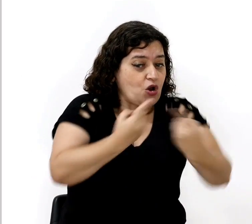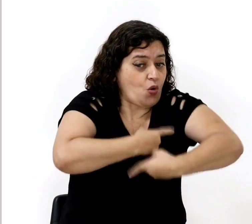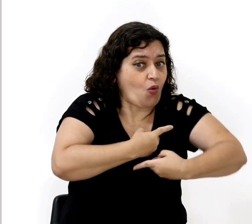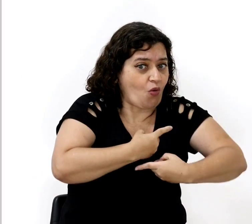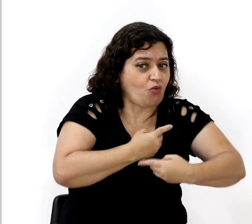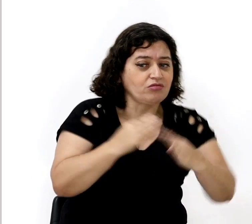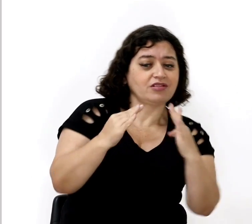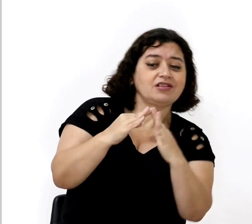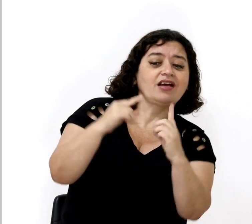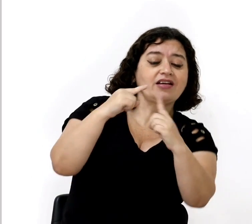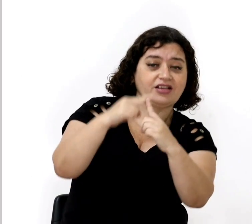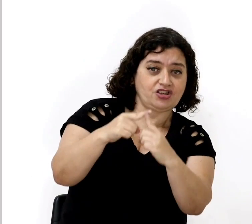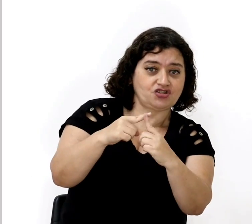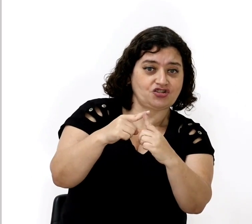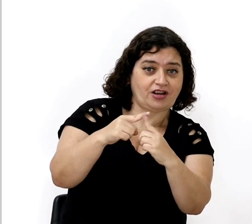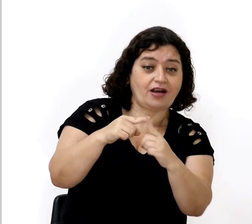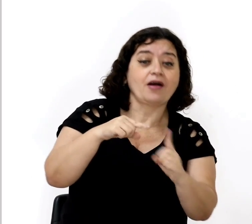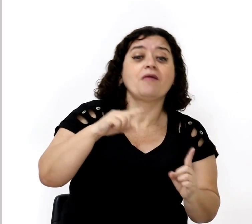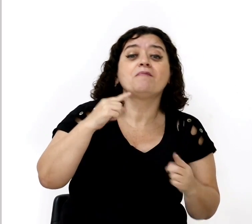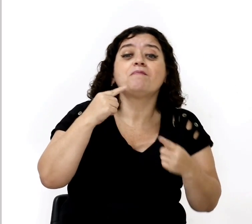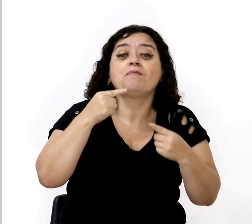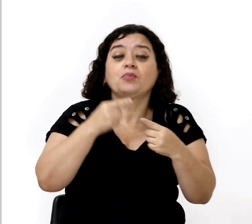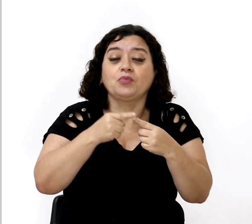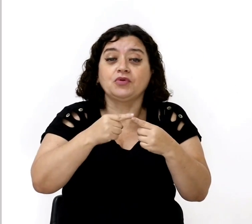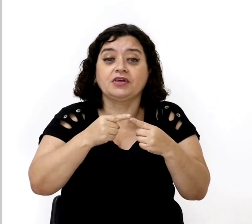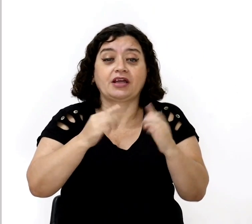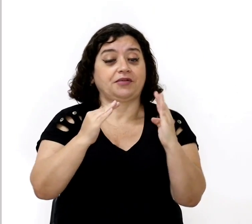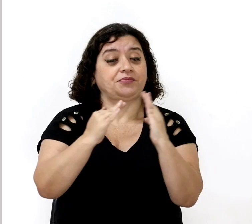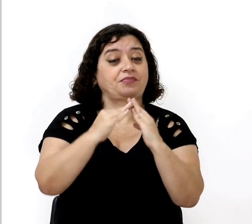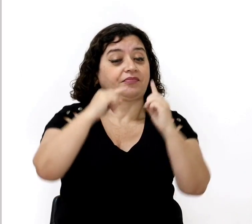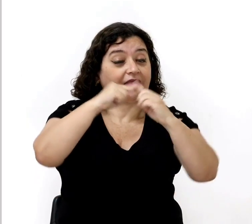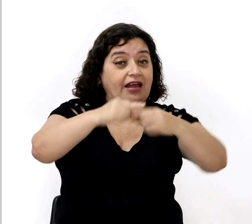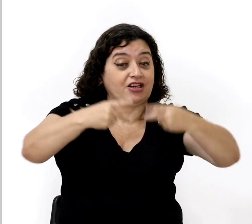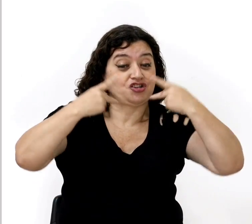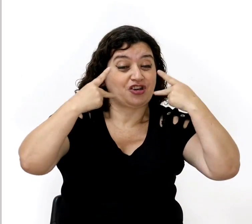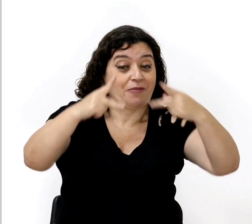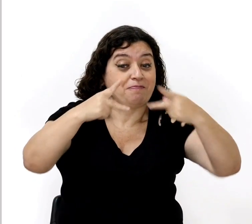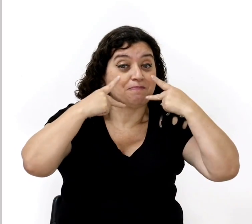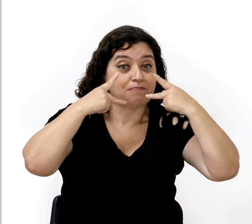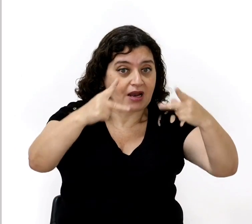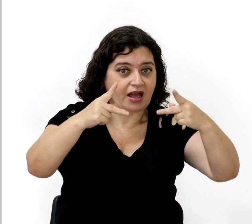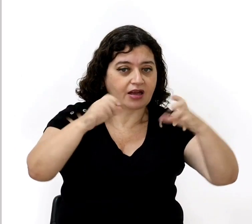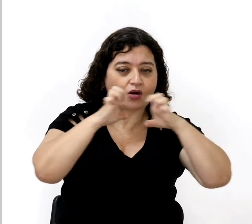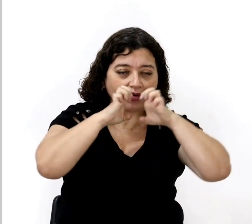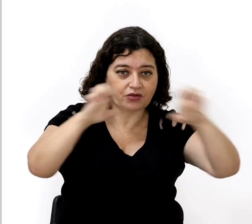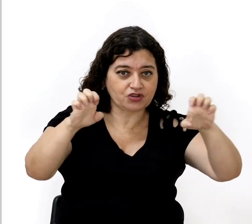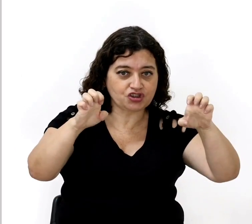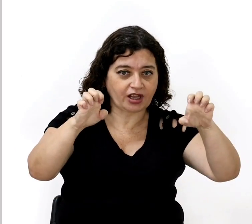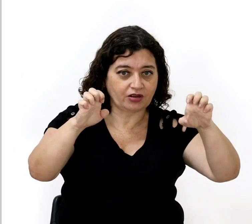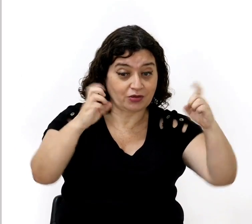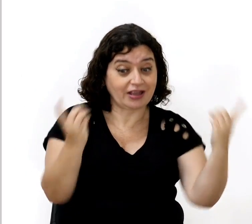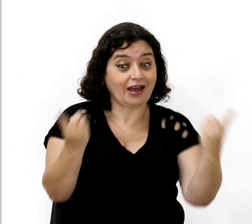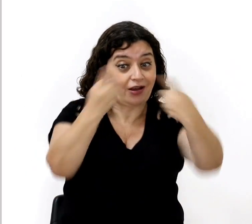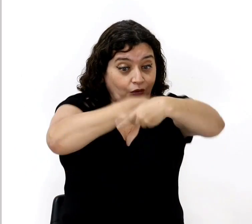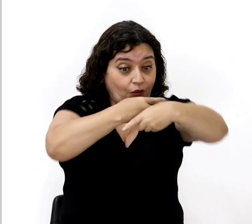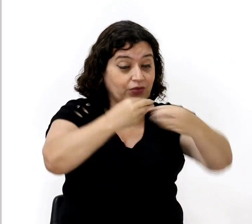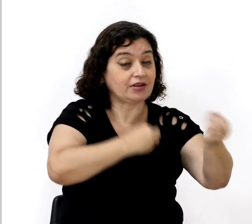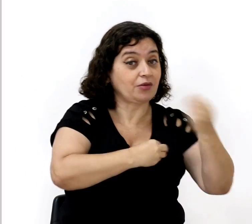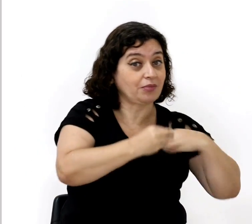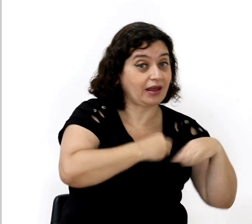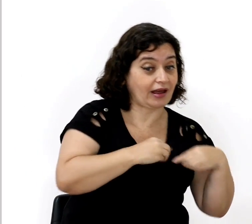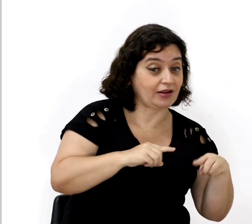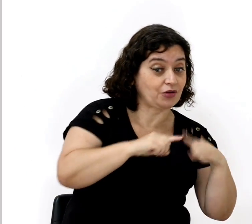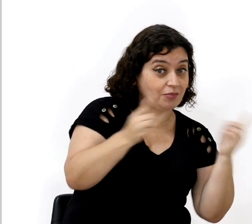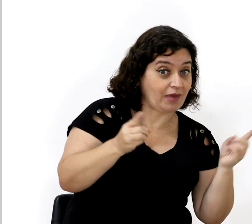quer saber da igreja. Por quê? Porque a igreja prega o evangelho, e o evangelho confronta o pecado. Mas, por outro